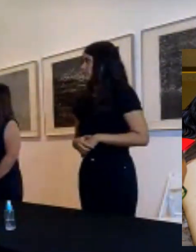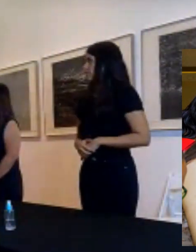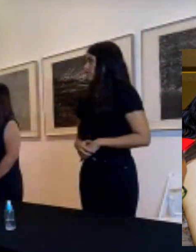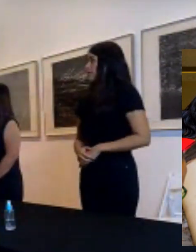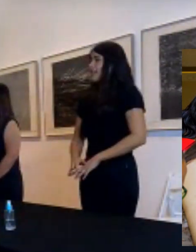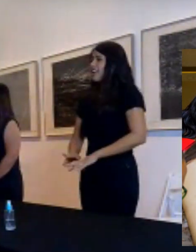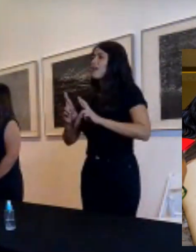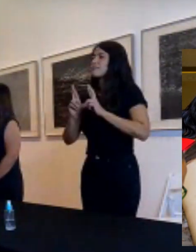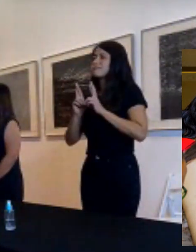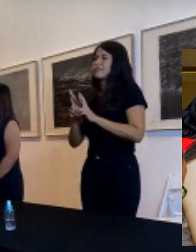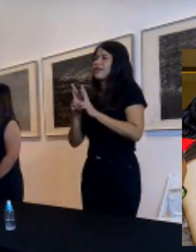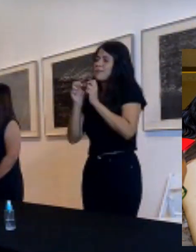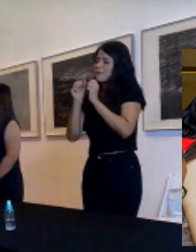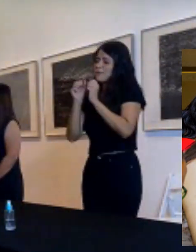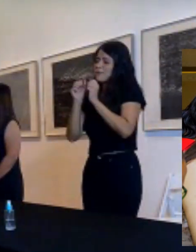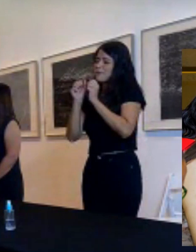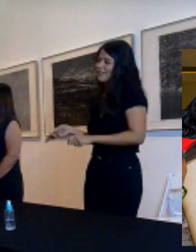Espero que podamos volver